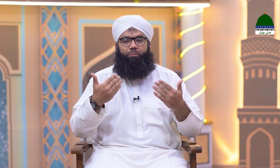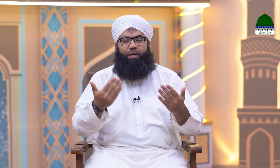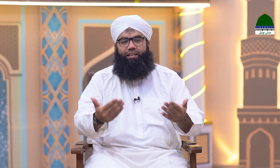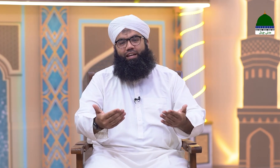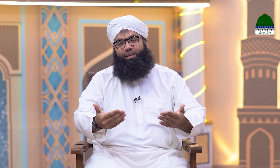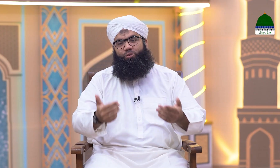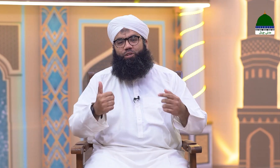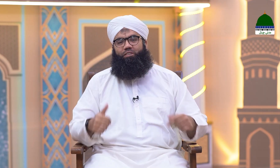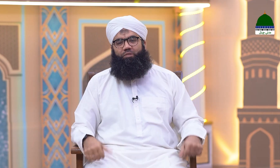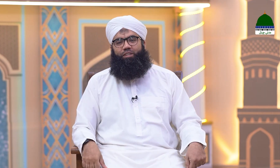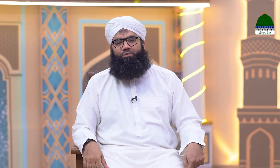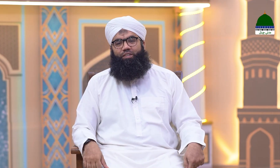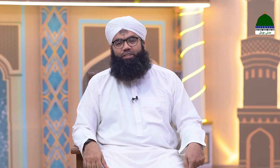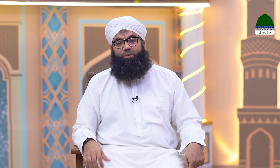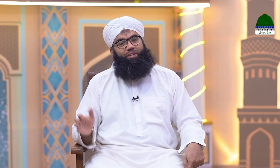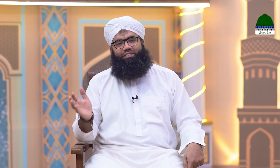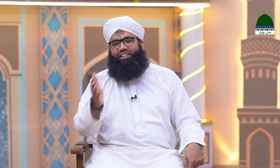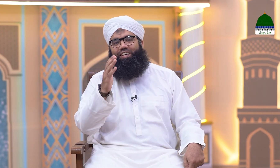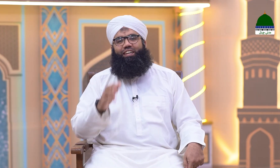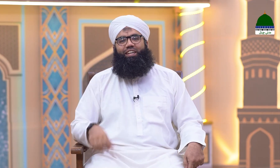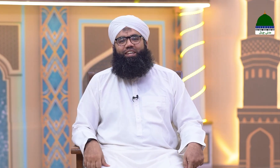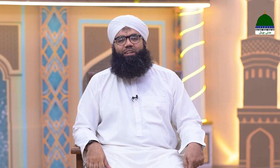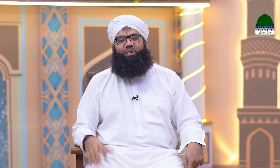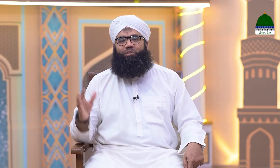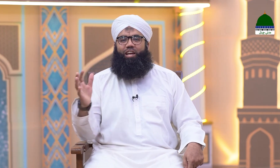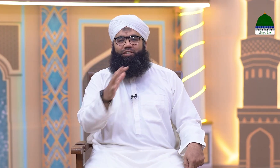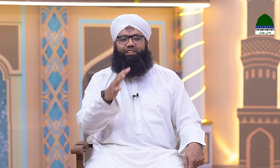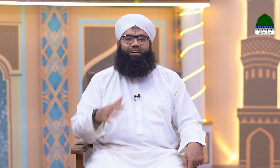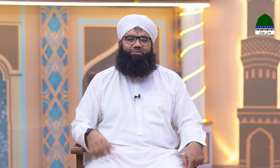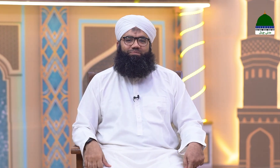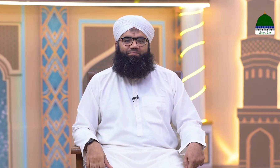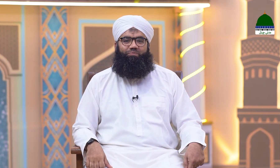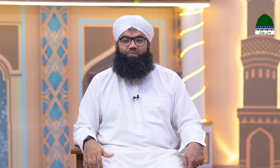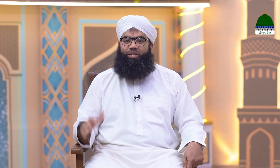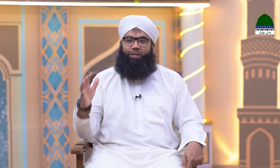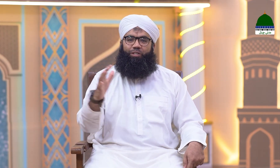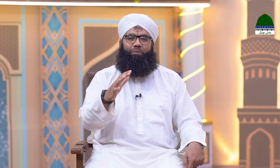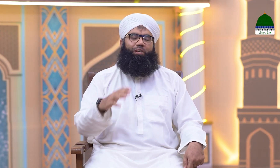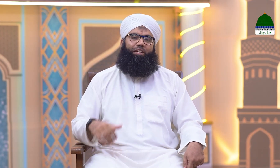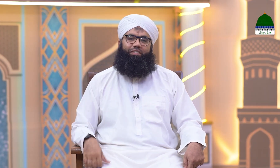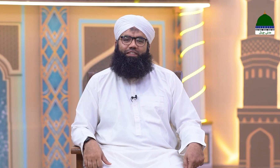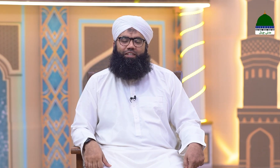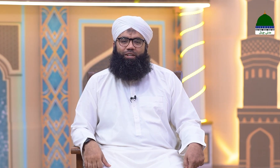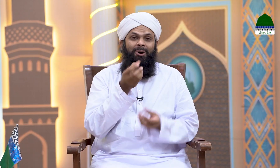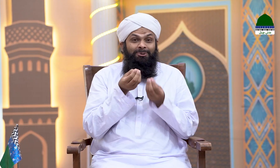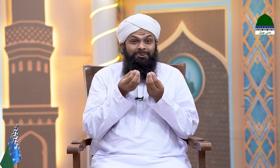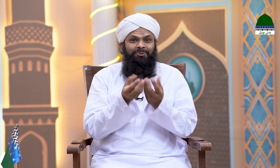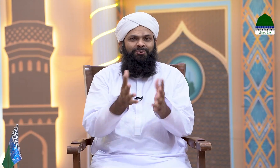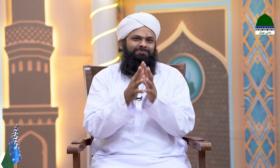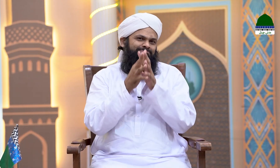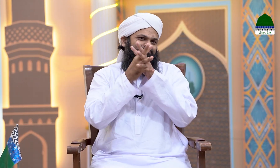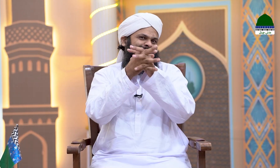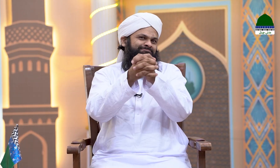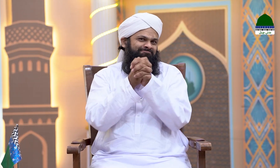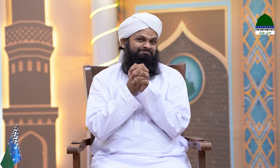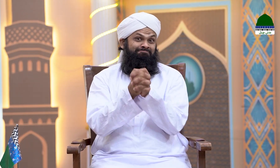ہم لبیک کہہ کر اس کو جواب دیں، تو ذرا دیکھیے کیسا چینج آتا ہے، کیسی تبدیلی آتی ہے، اور کیسا